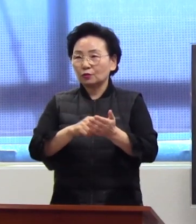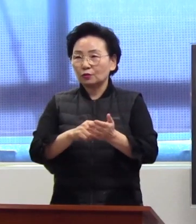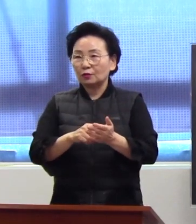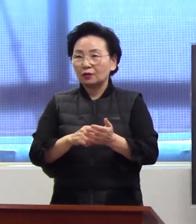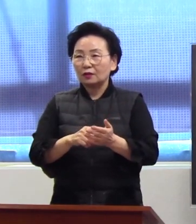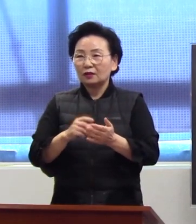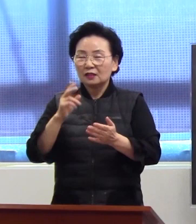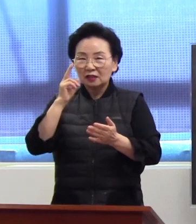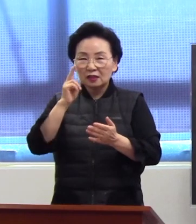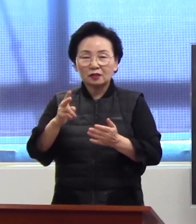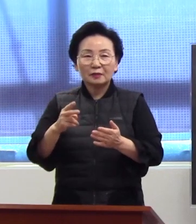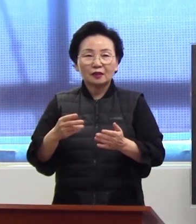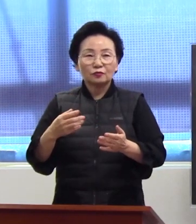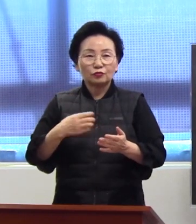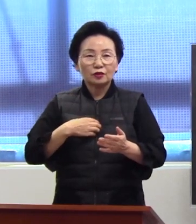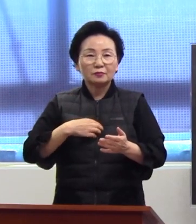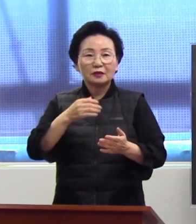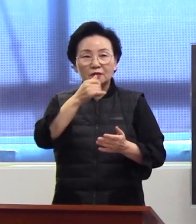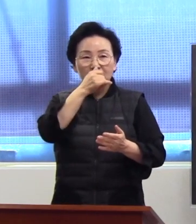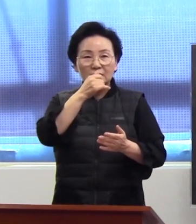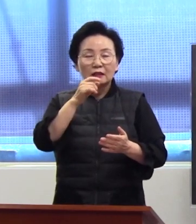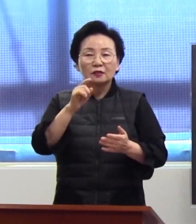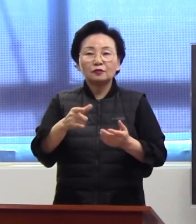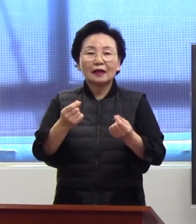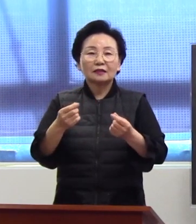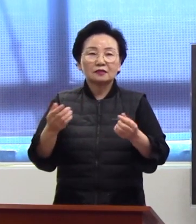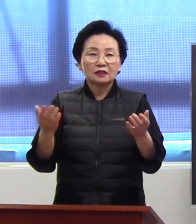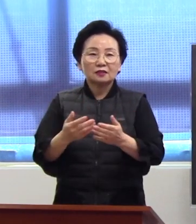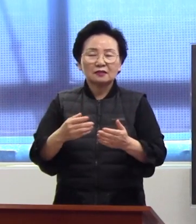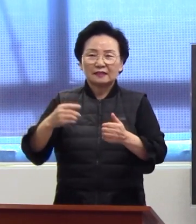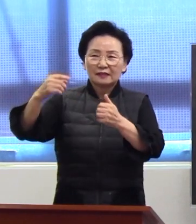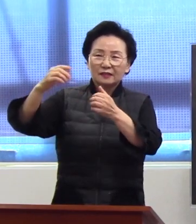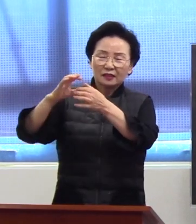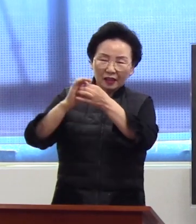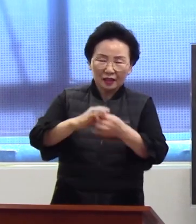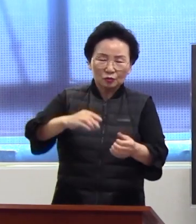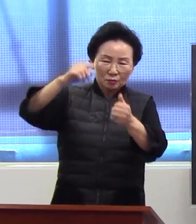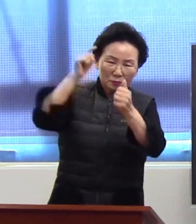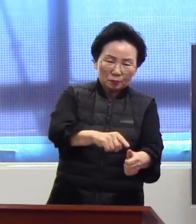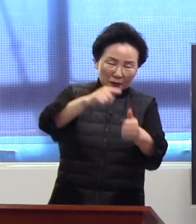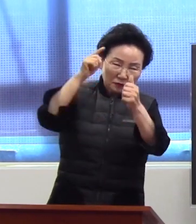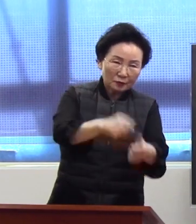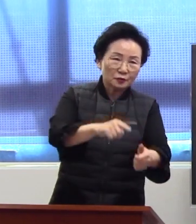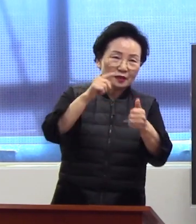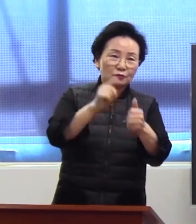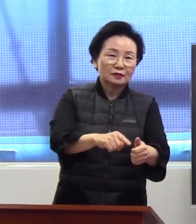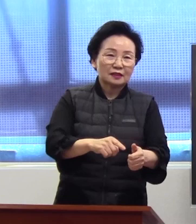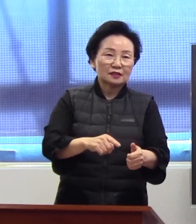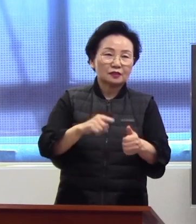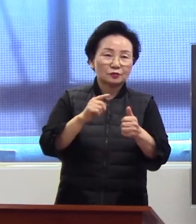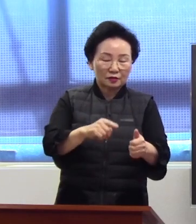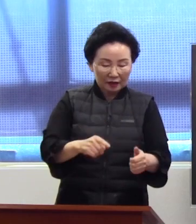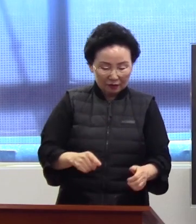정도로 심한 위험이 있는 그와 같은 일을 계속 하고 그냥 시키고